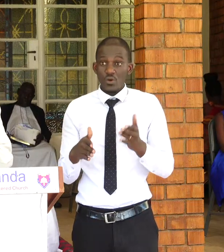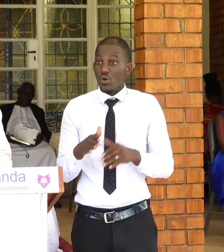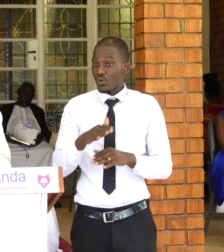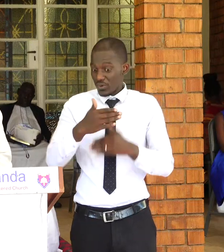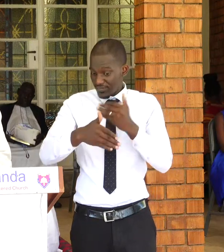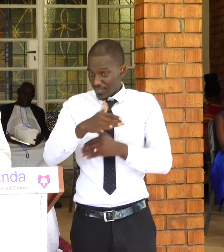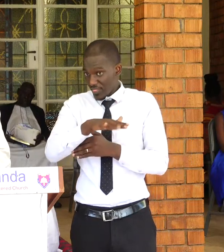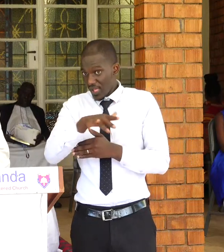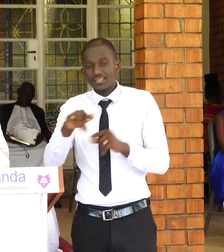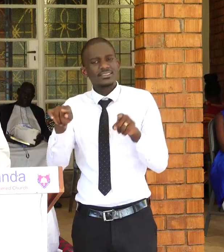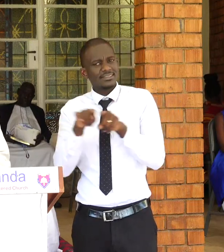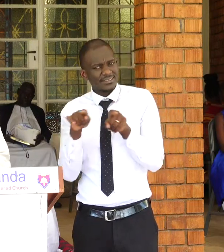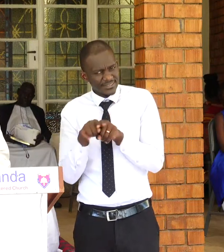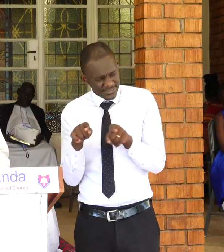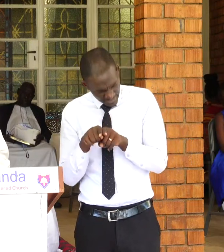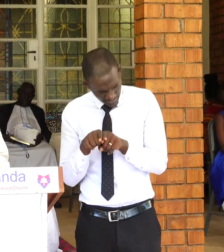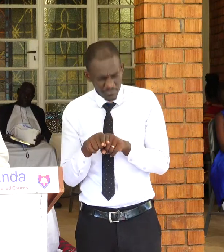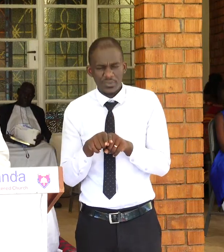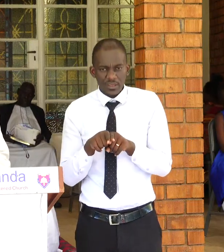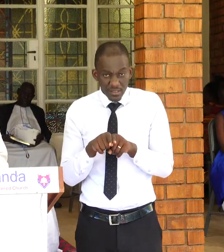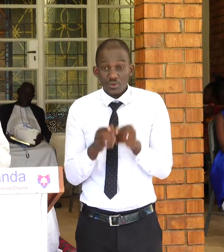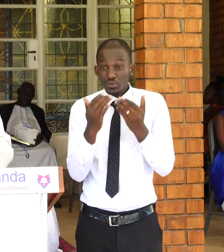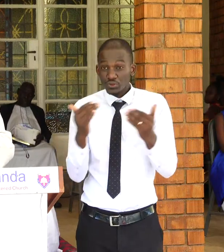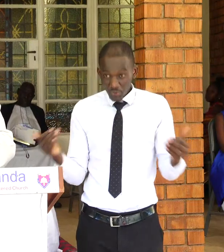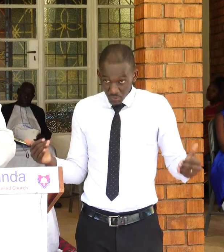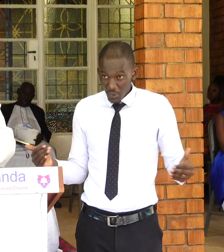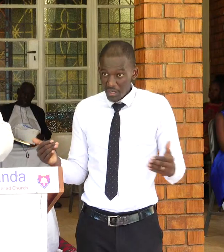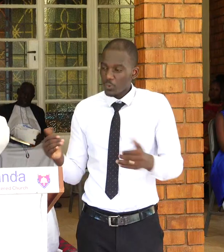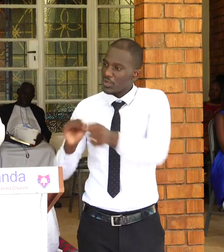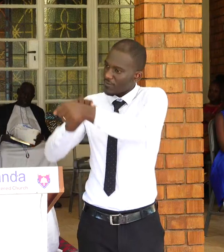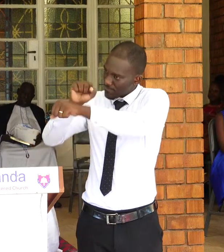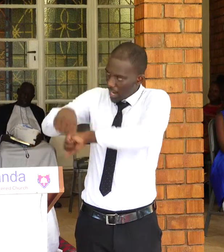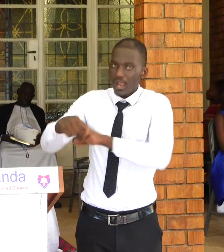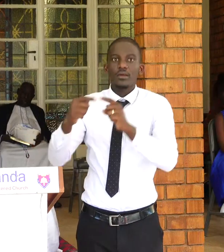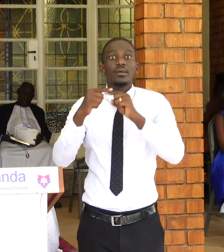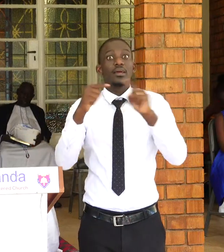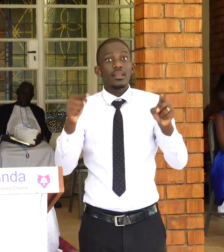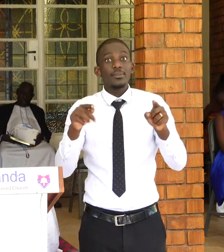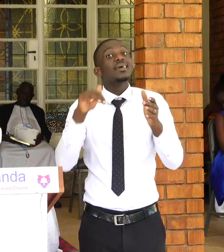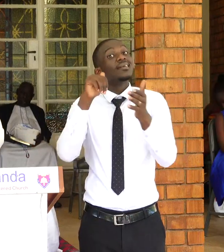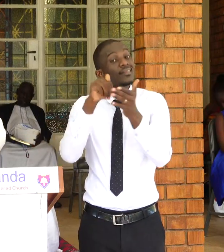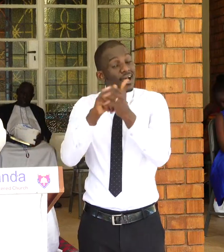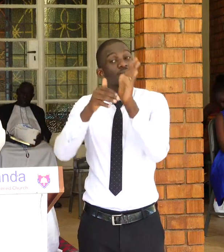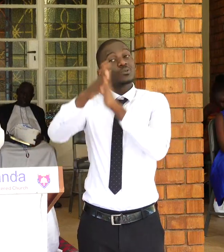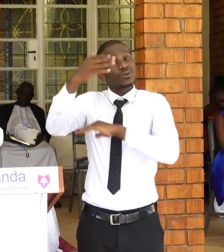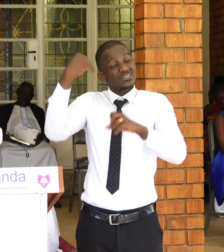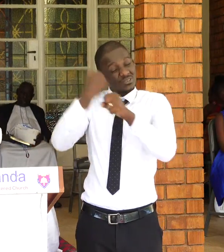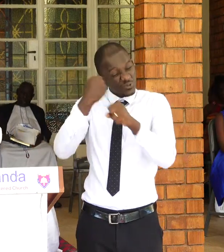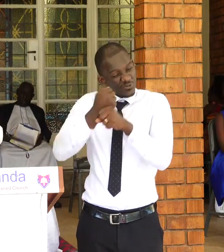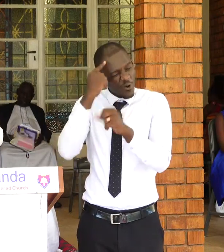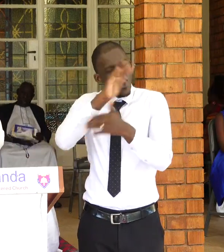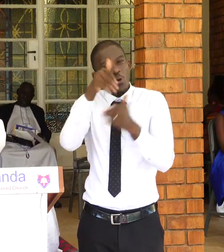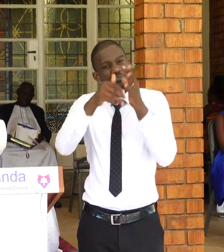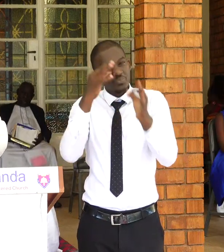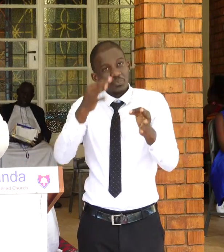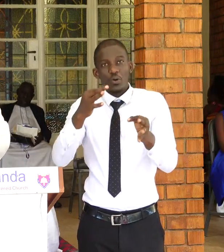era ezzadde lyo balirya omulyango ogw'abalabe baabwe. Ekyo Katonda akikolera bonna bamwesize.